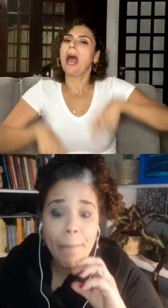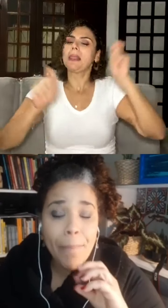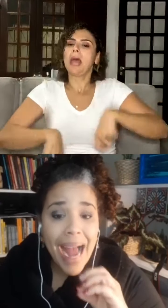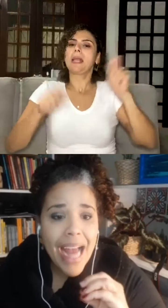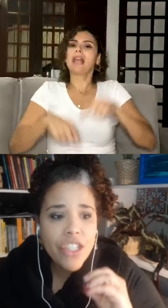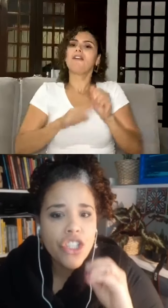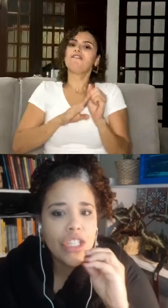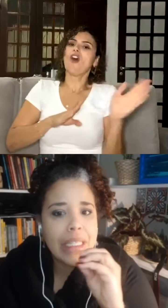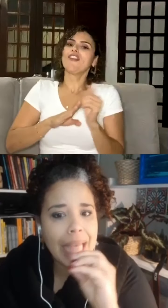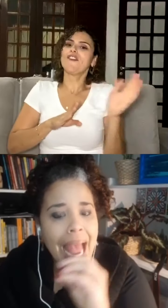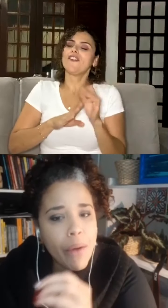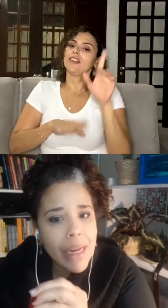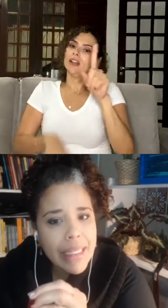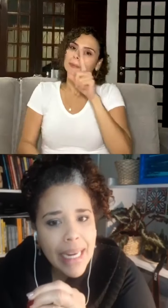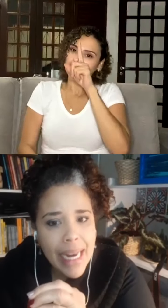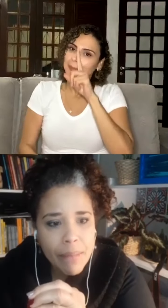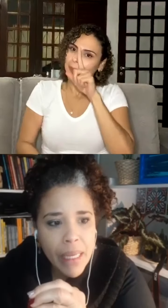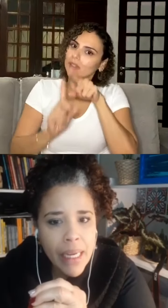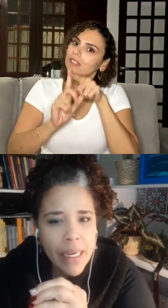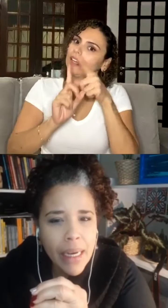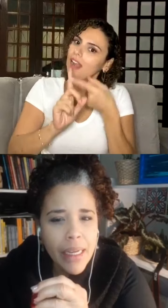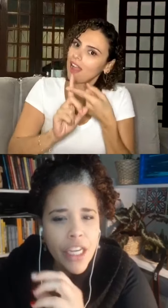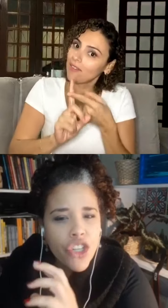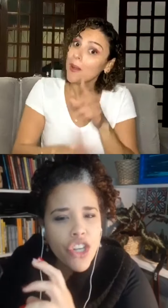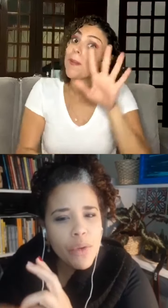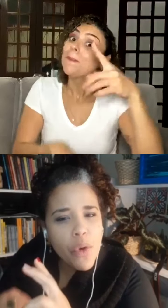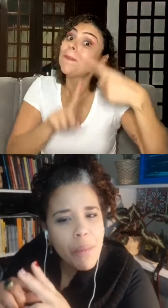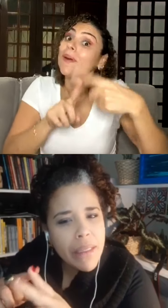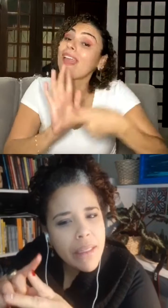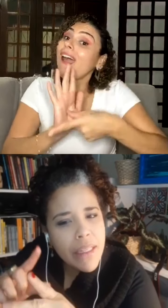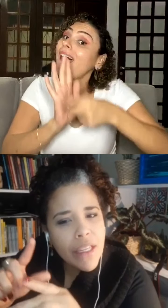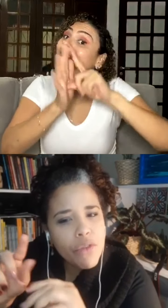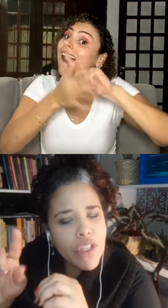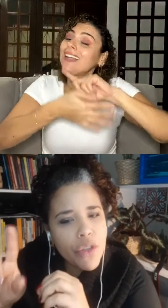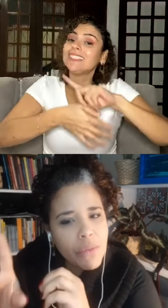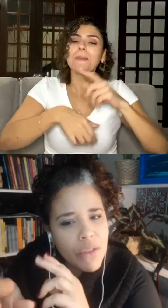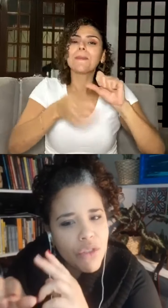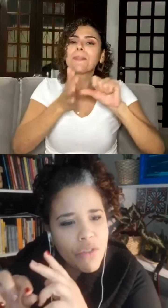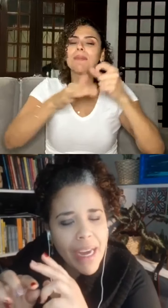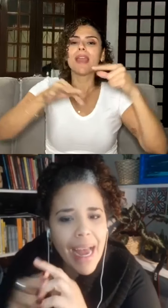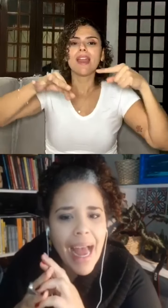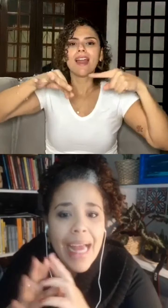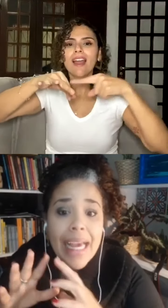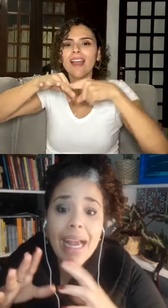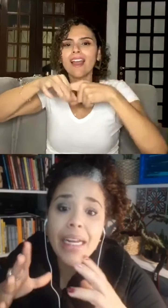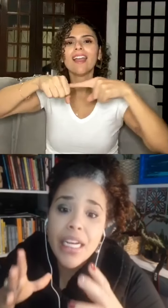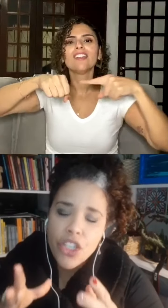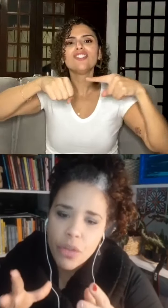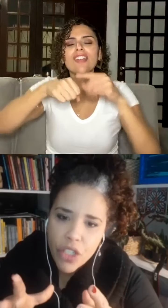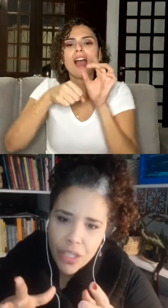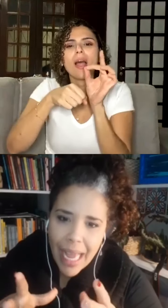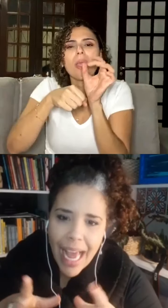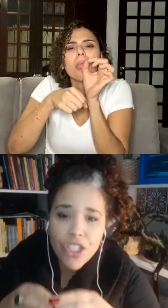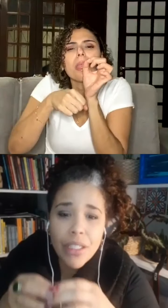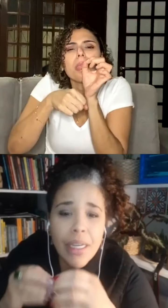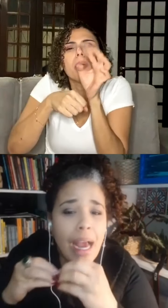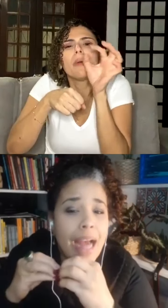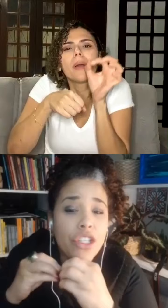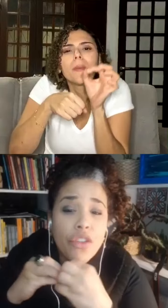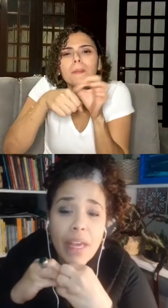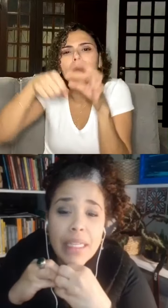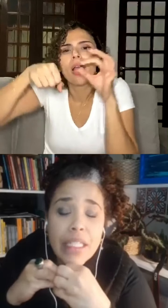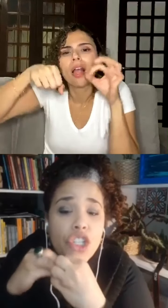Uma parte de células ele elimina, já no comecinho vai soltando devagar, e a grande quantidade,